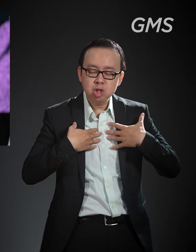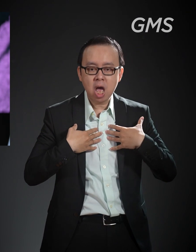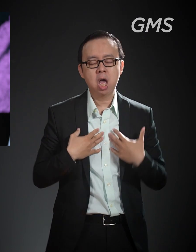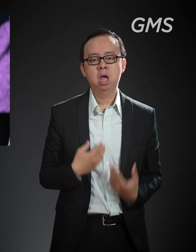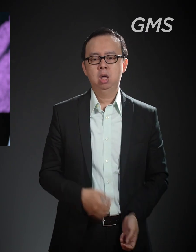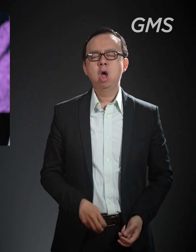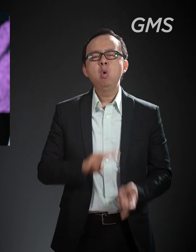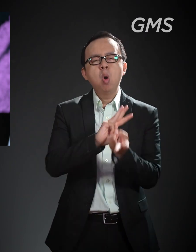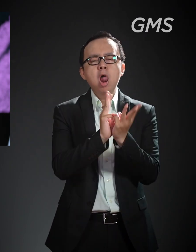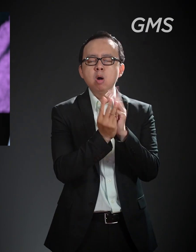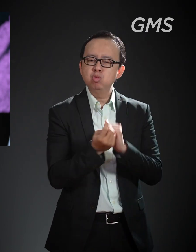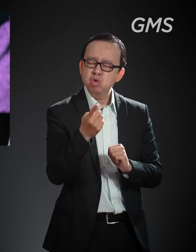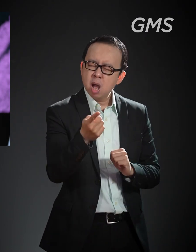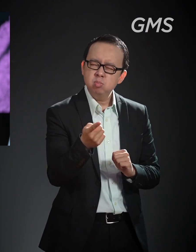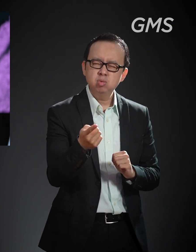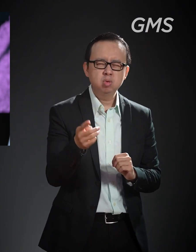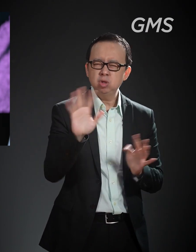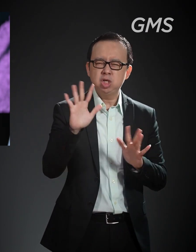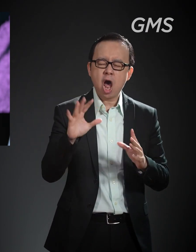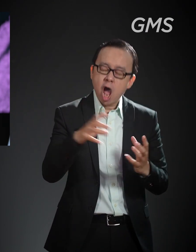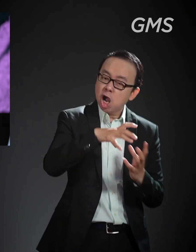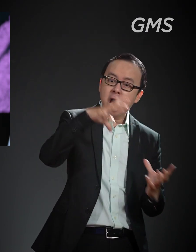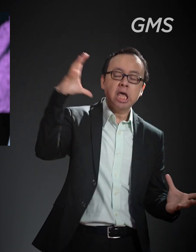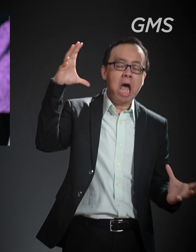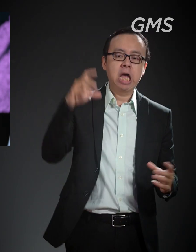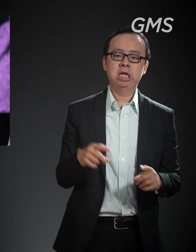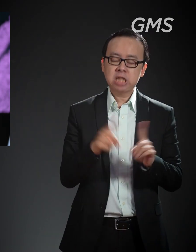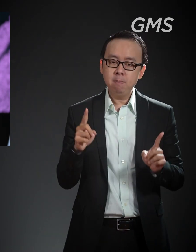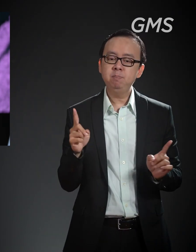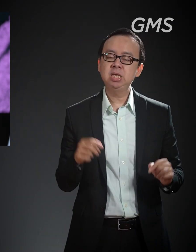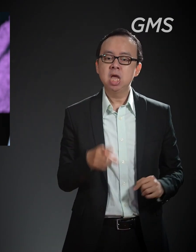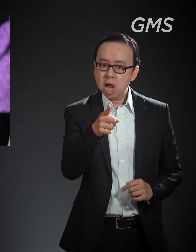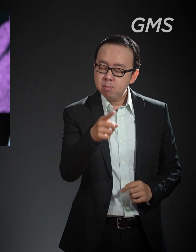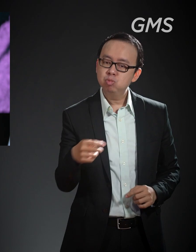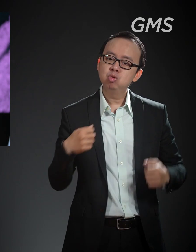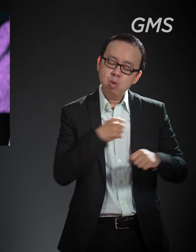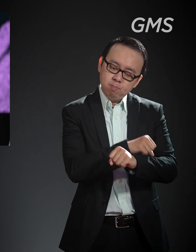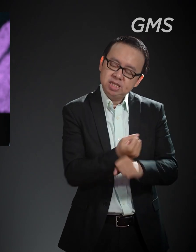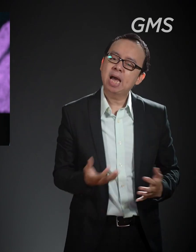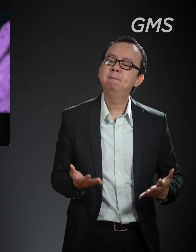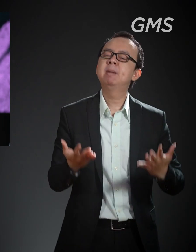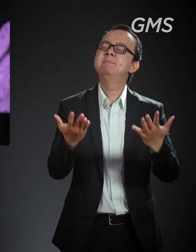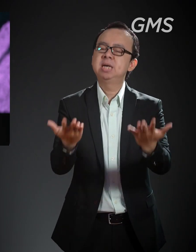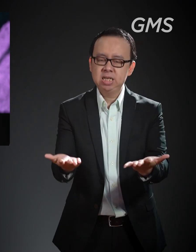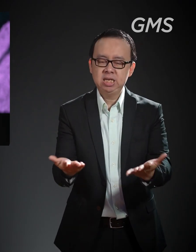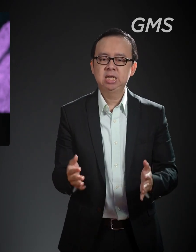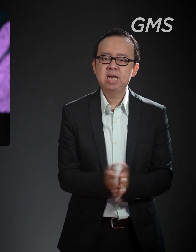bukan orang punya. Tapi kan kita juga punya sesuatu untuk bisa dipersembahkan untuk